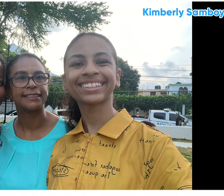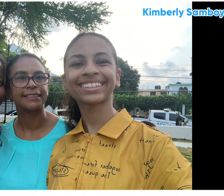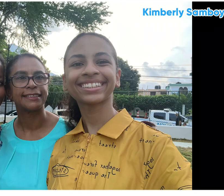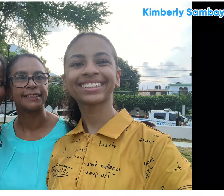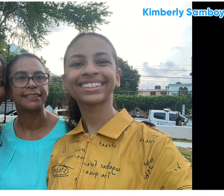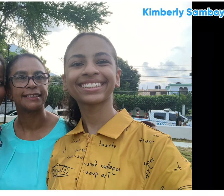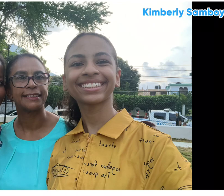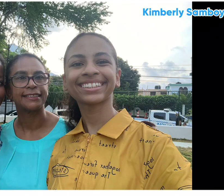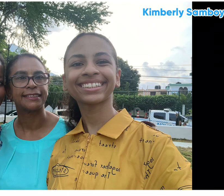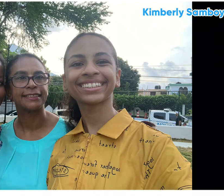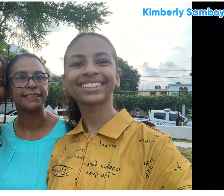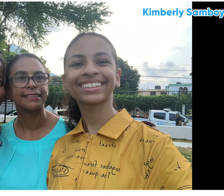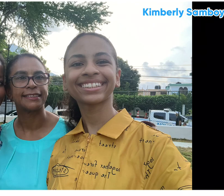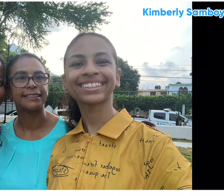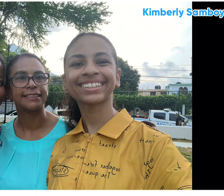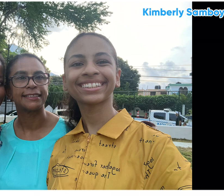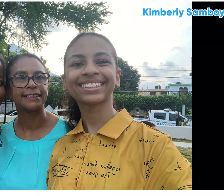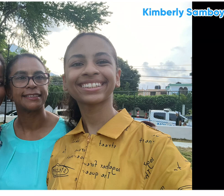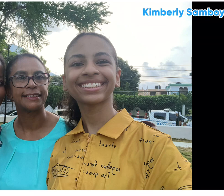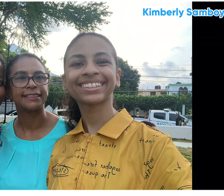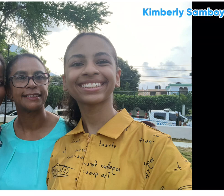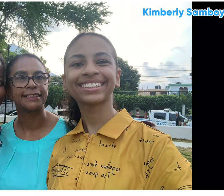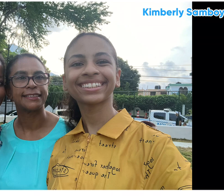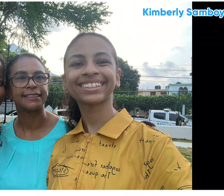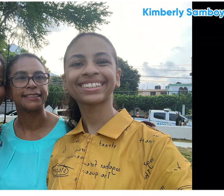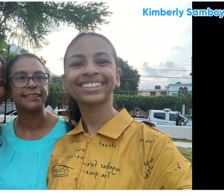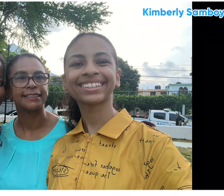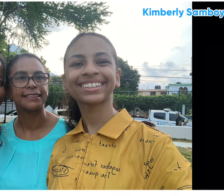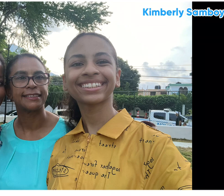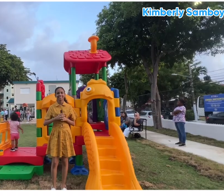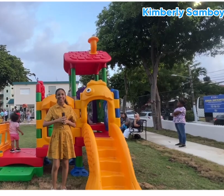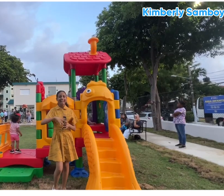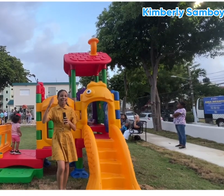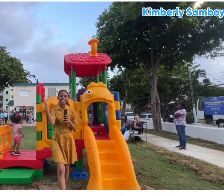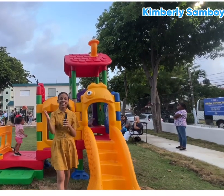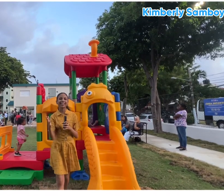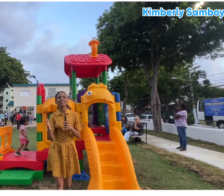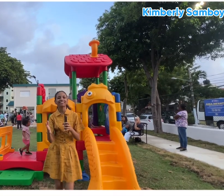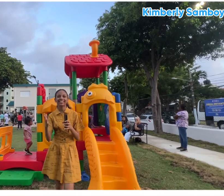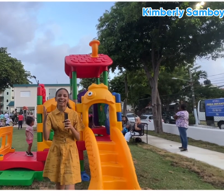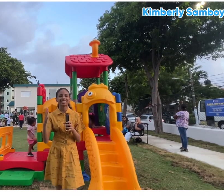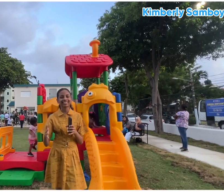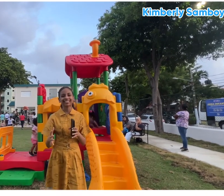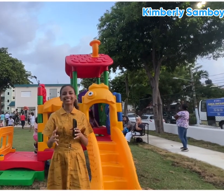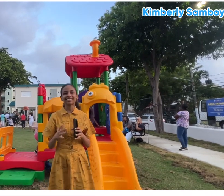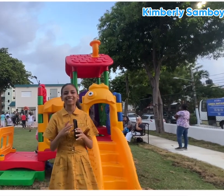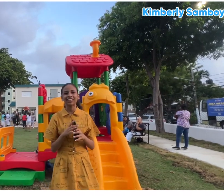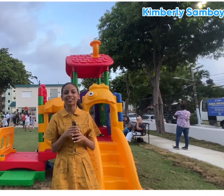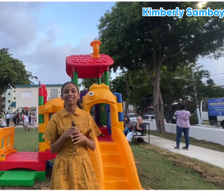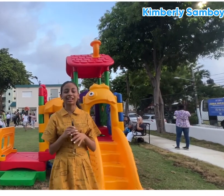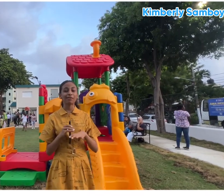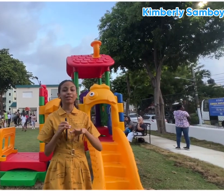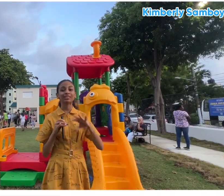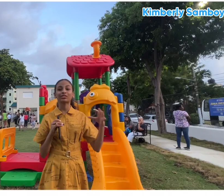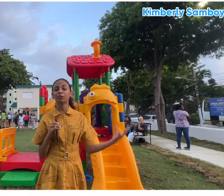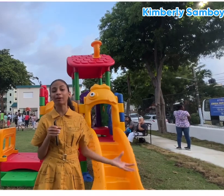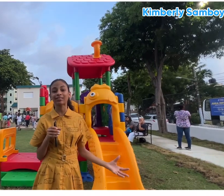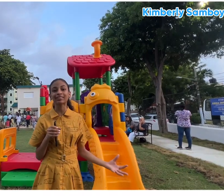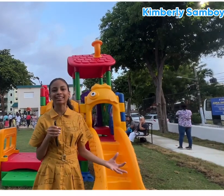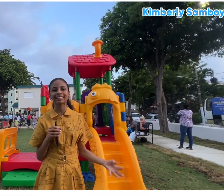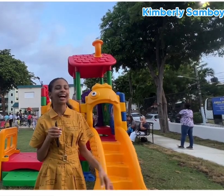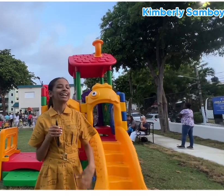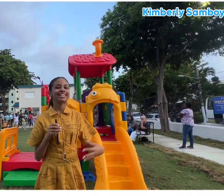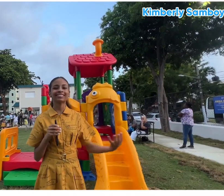Y nada, familia, hasta aquí este video. De verdad me encuentro